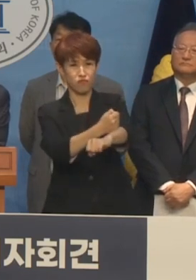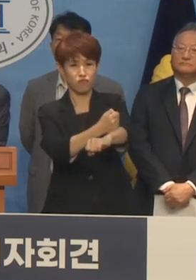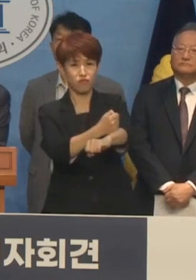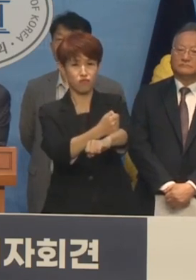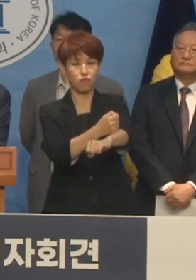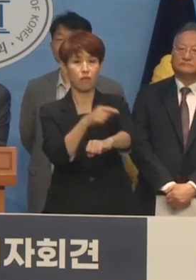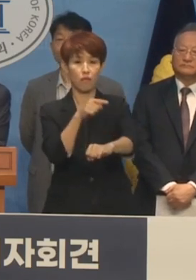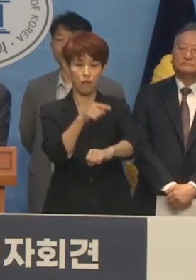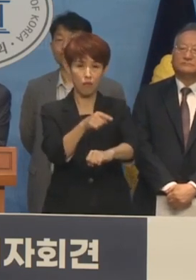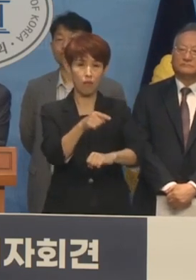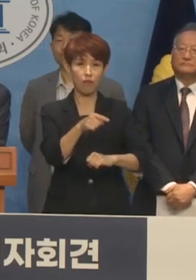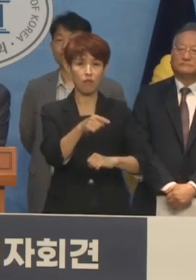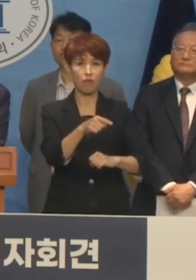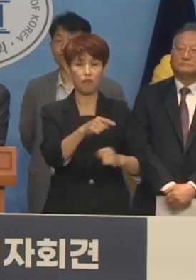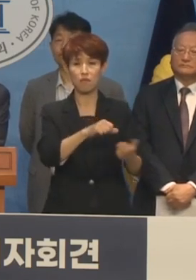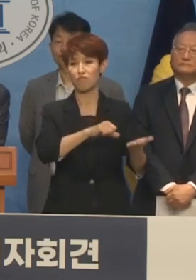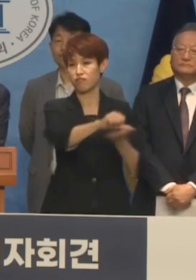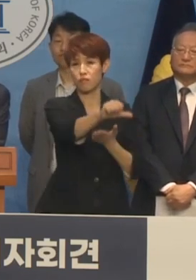아닌가 저는 생각을 합니다.